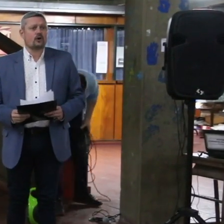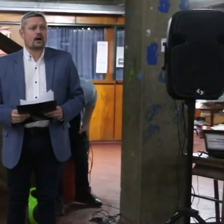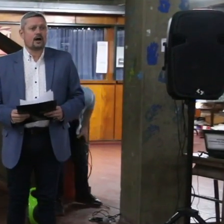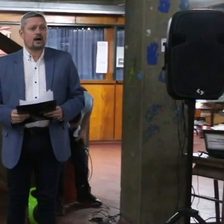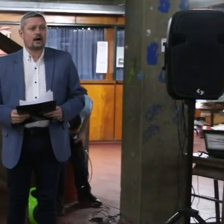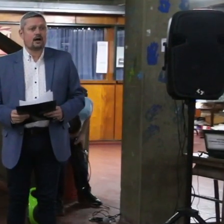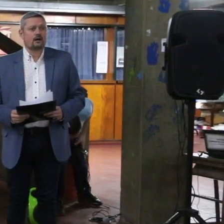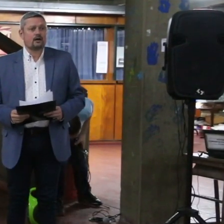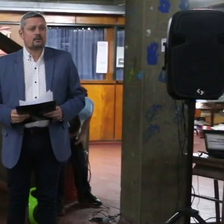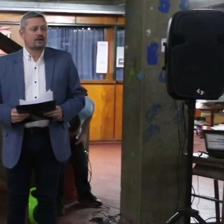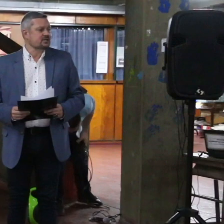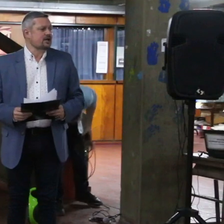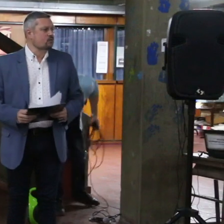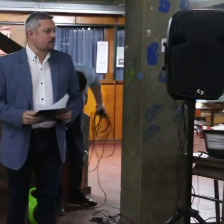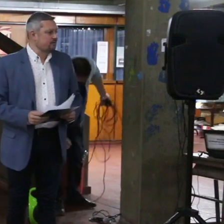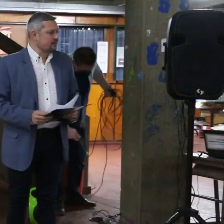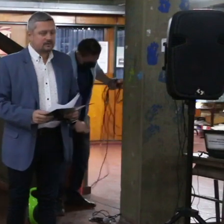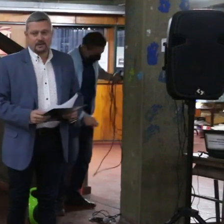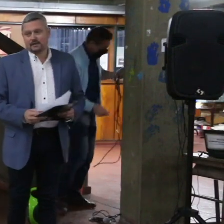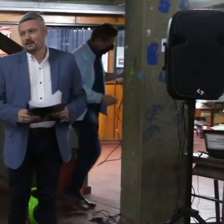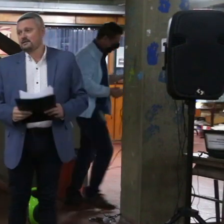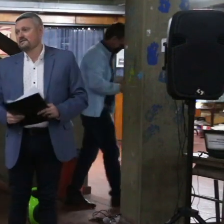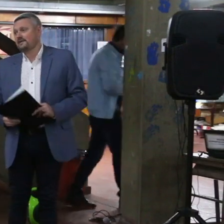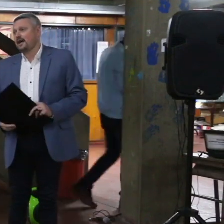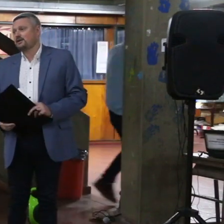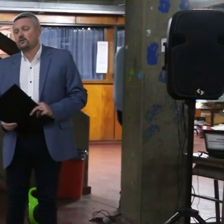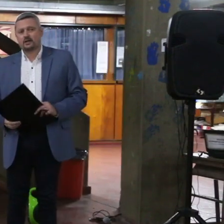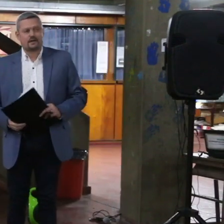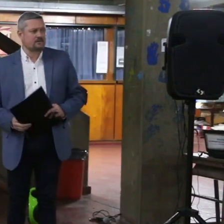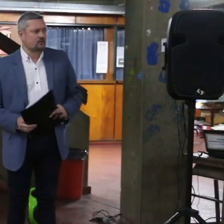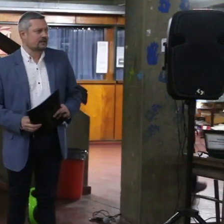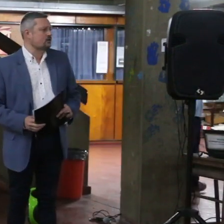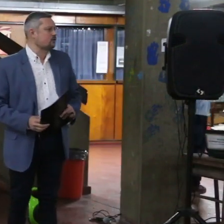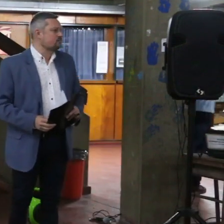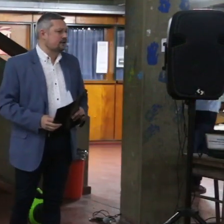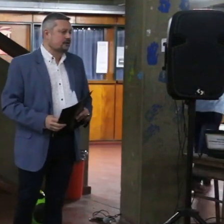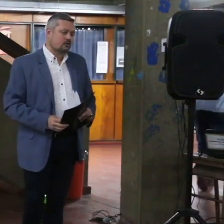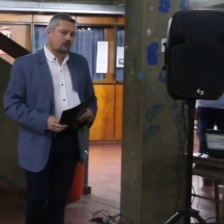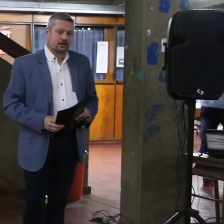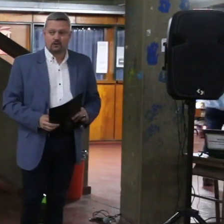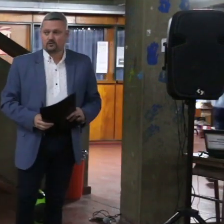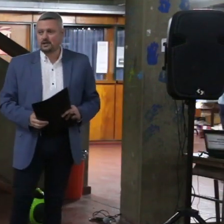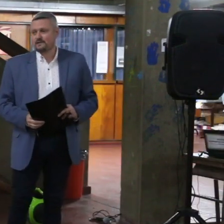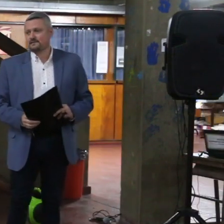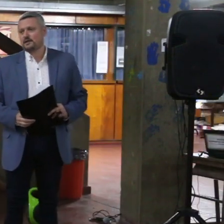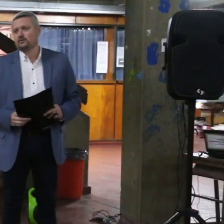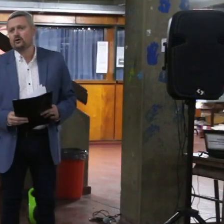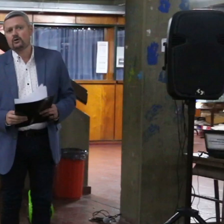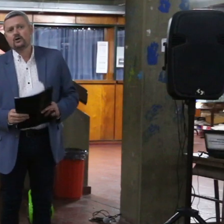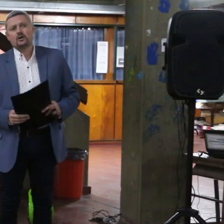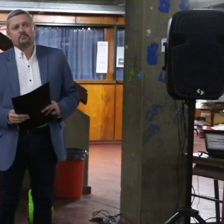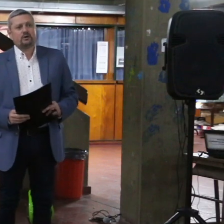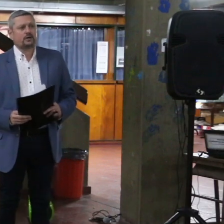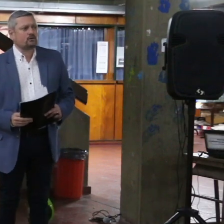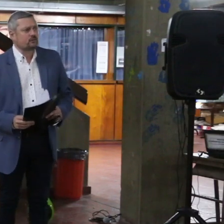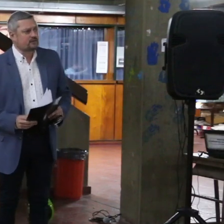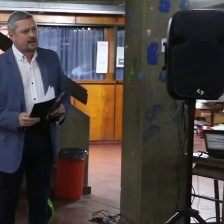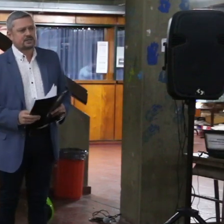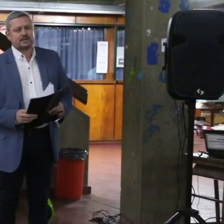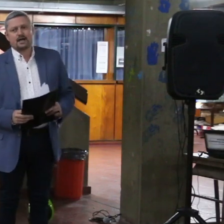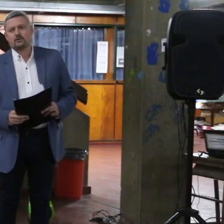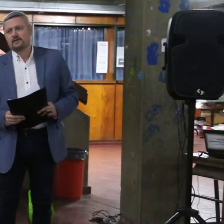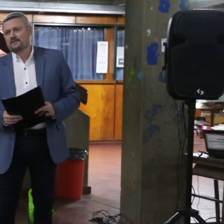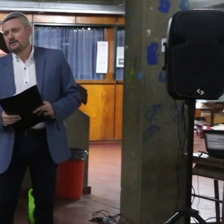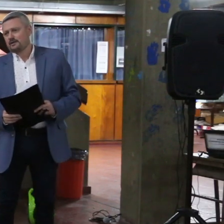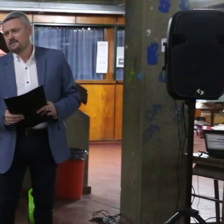empezando a marchar nuevamente en este escenario que ha sido tan complejo, que lo sigue siendo, pero que nos